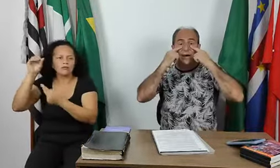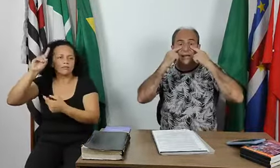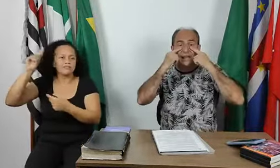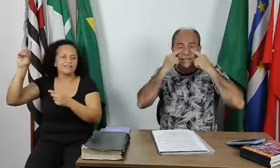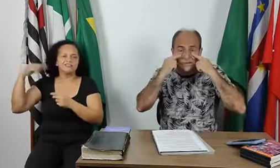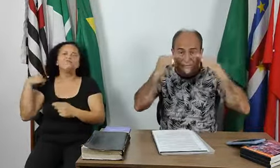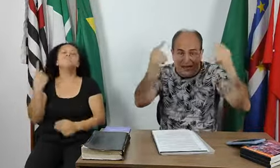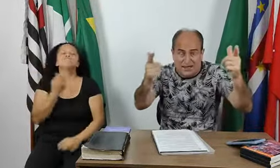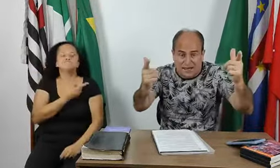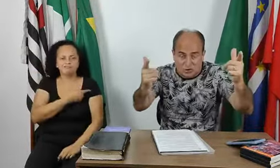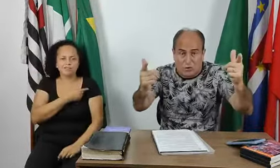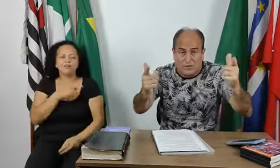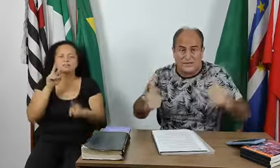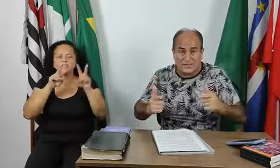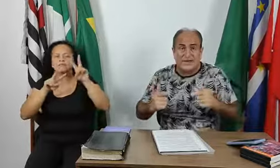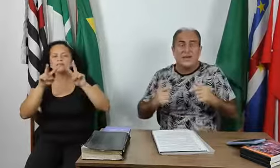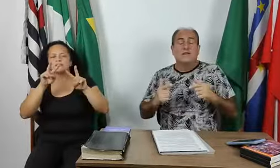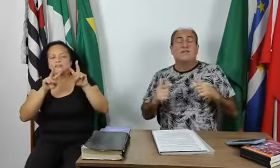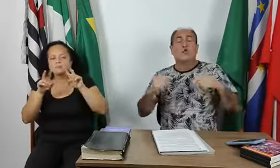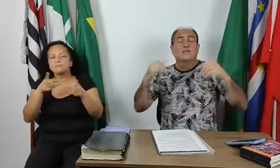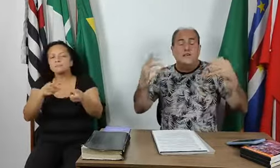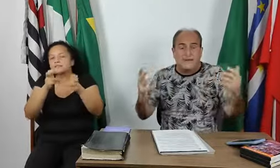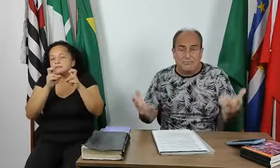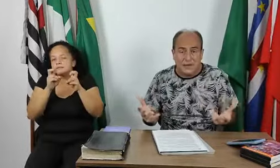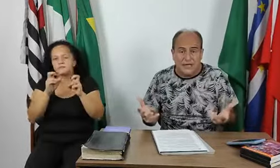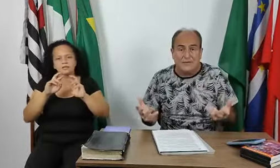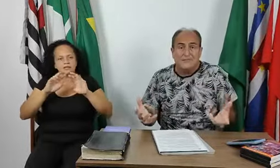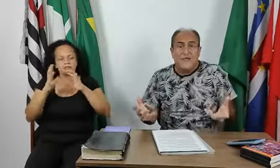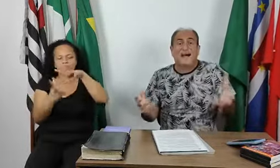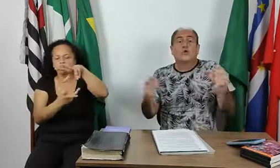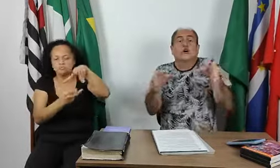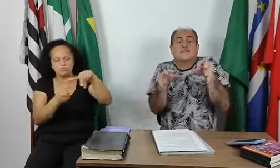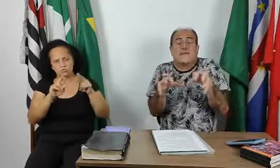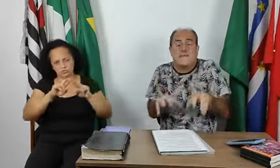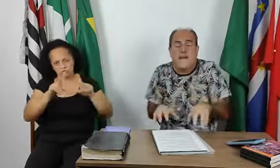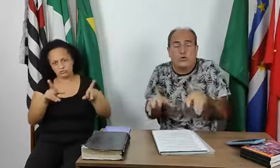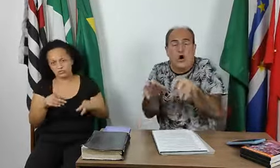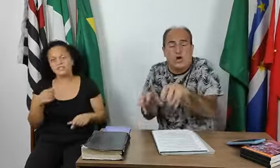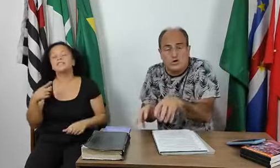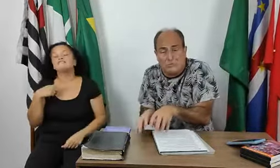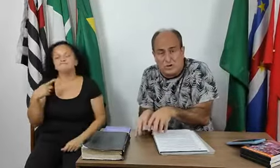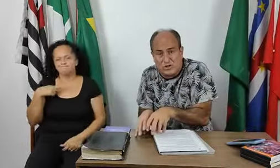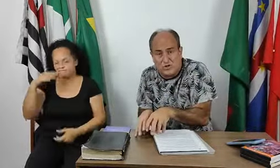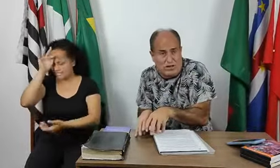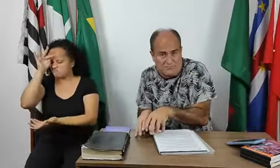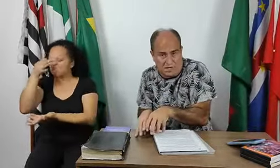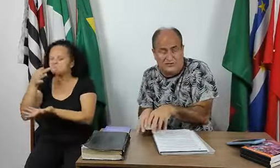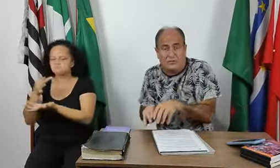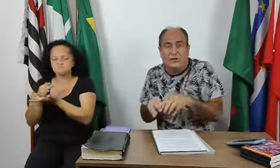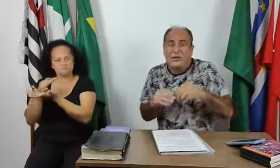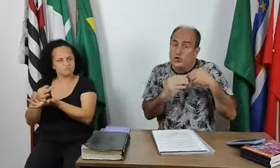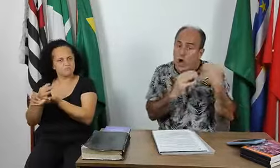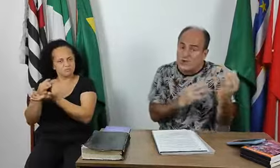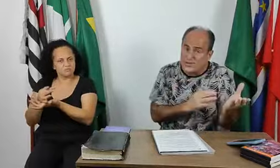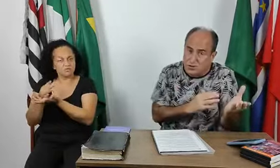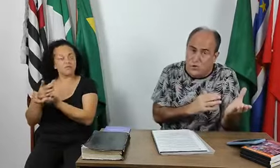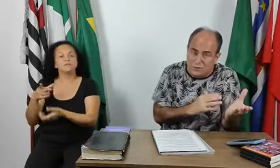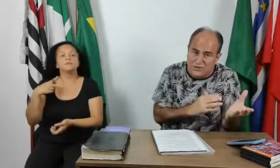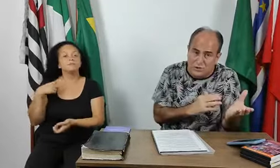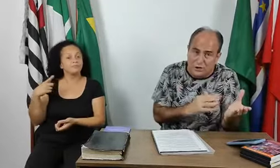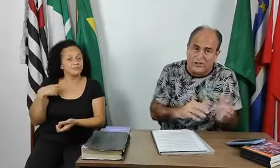nossa maneira de ver as coisas, muda também a nossa fé, o nosso posicionamento,